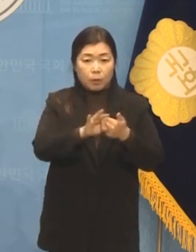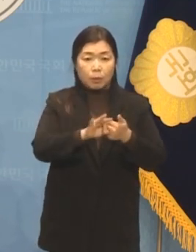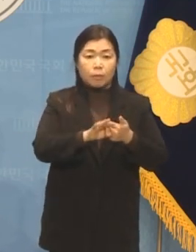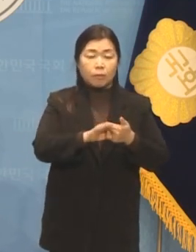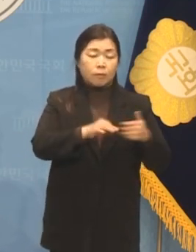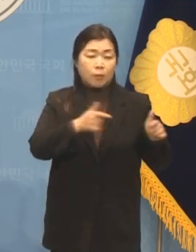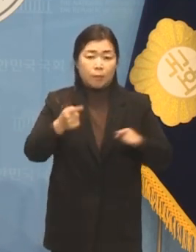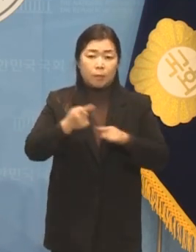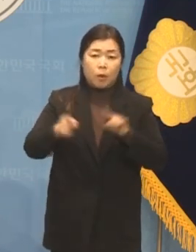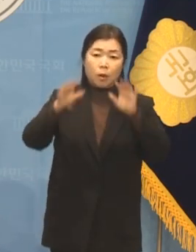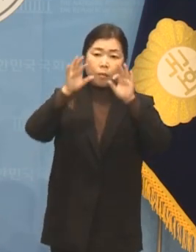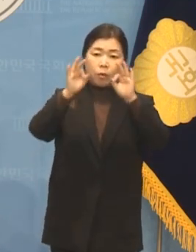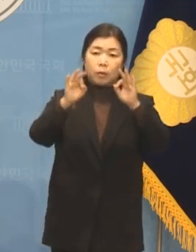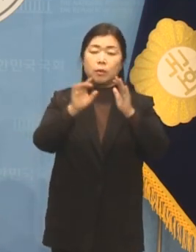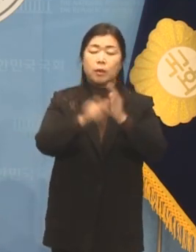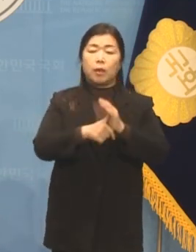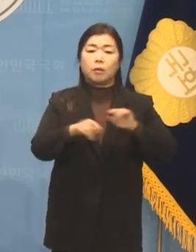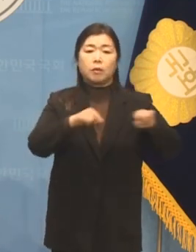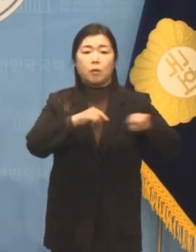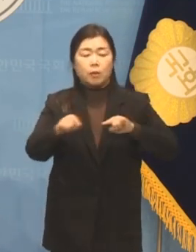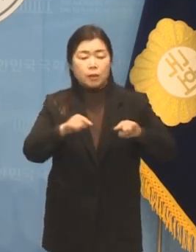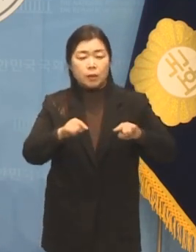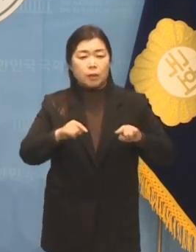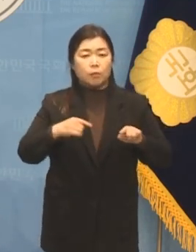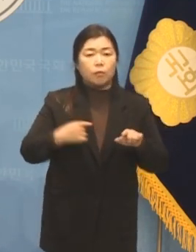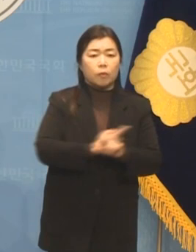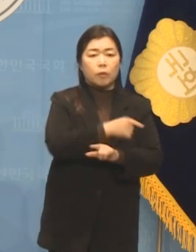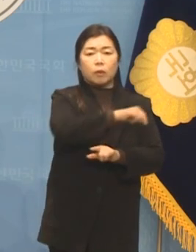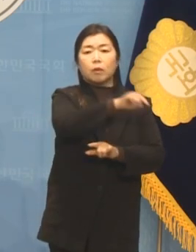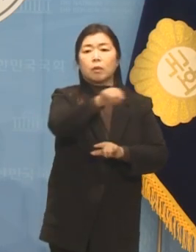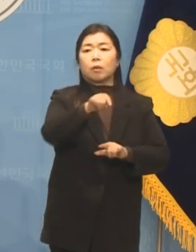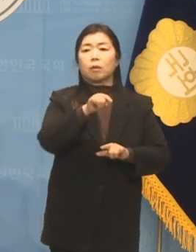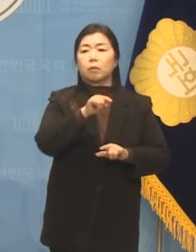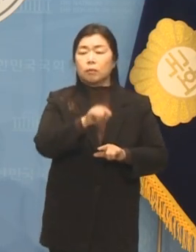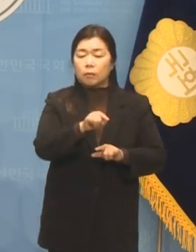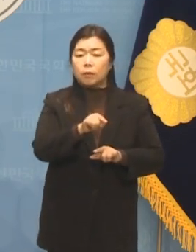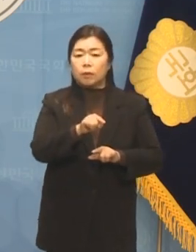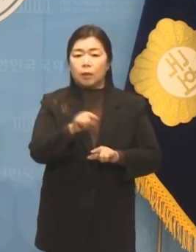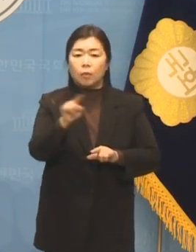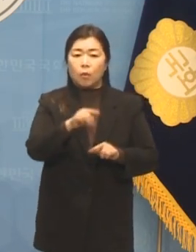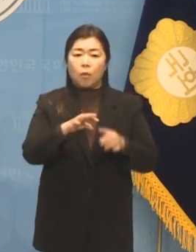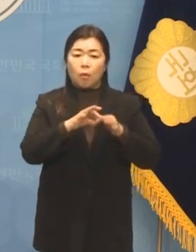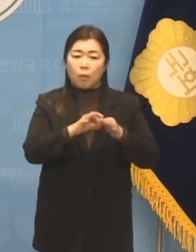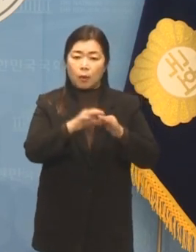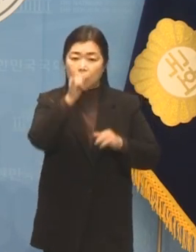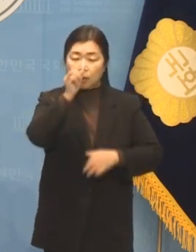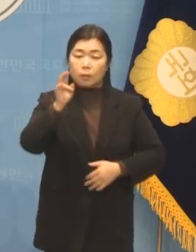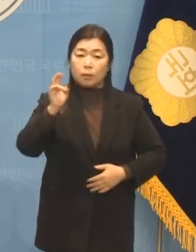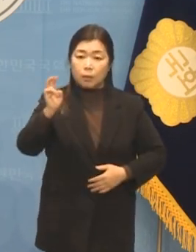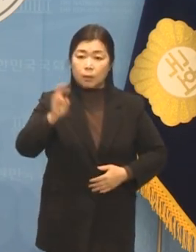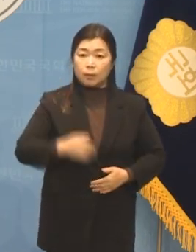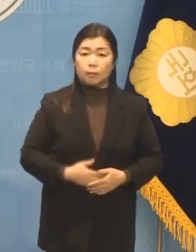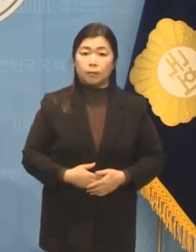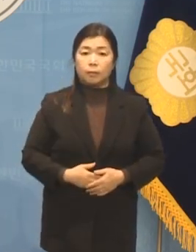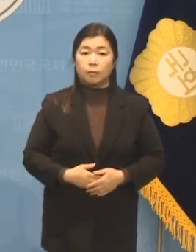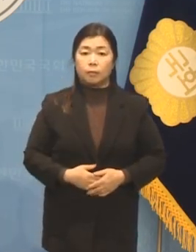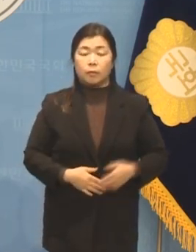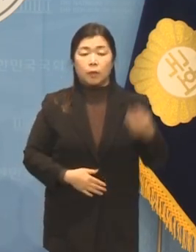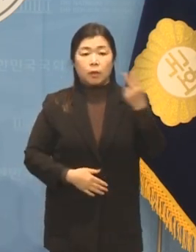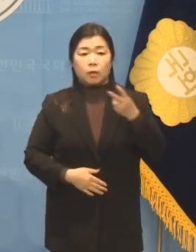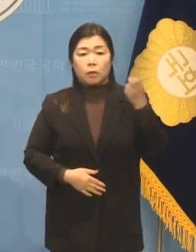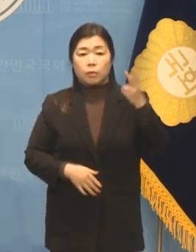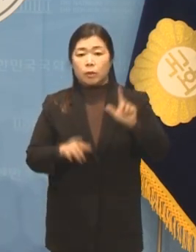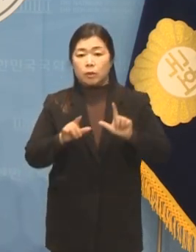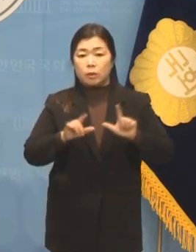평가에서 정치적 음모의 그림자가 어린거렸다고도 생각하게 됩니다. 지난 2022년